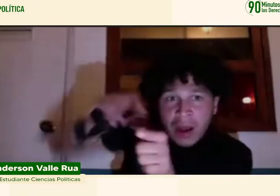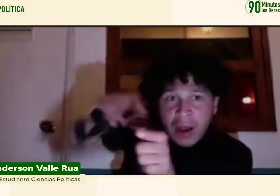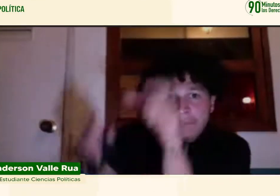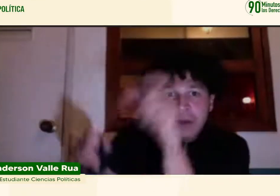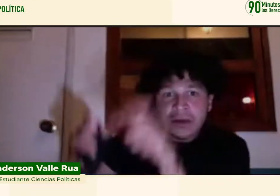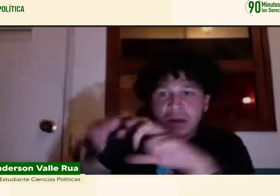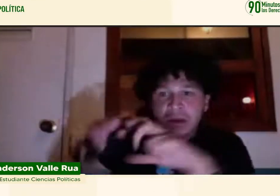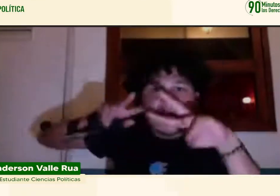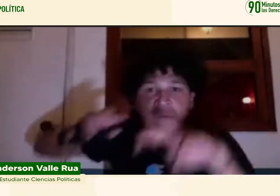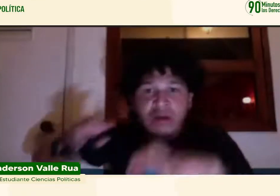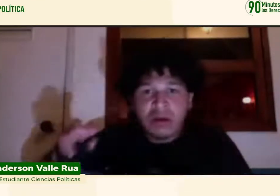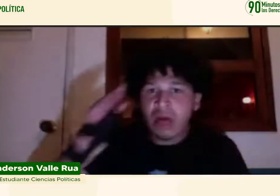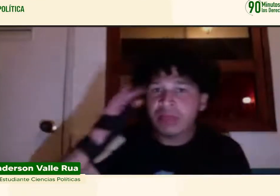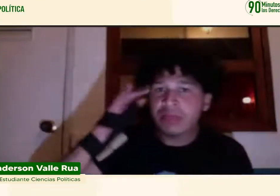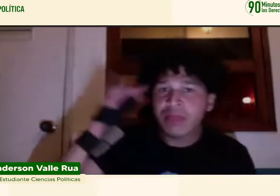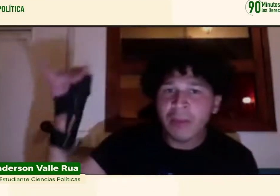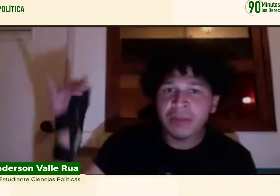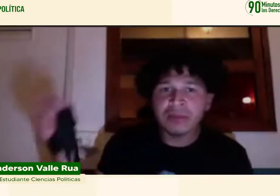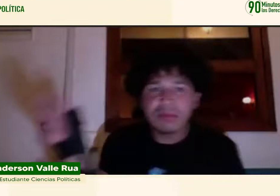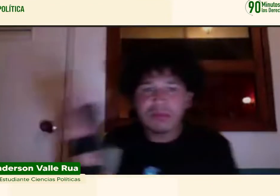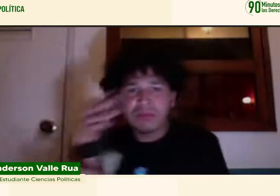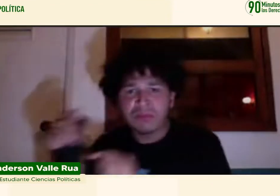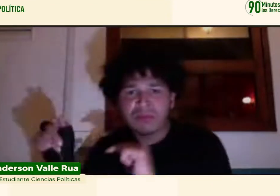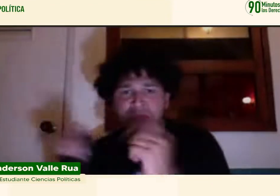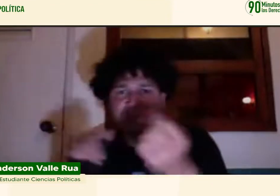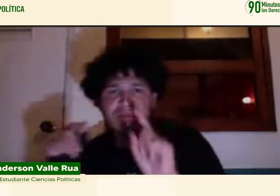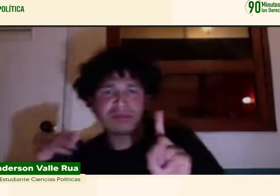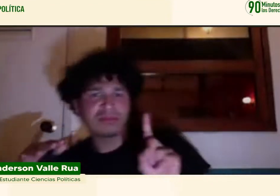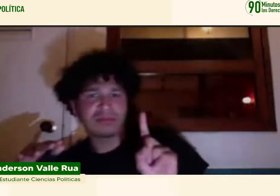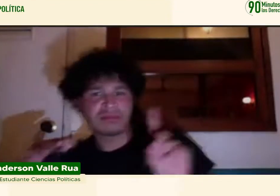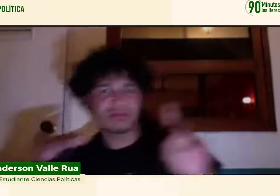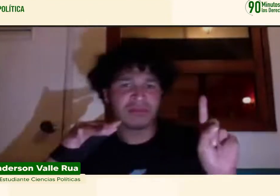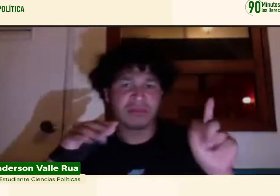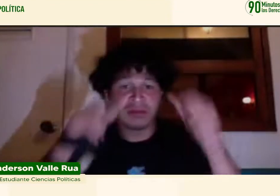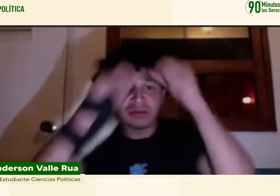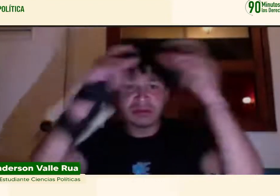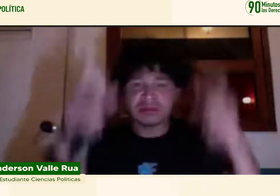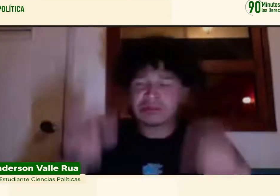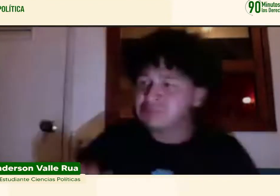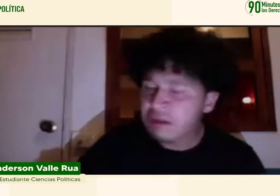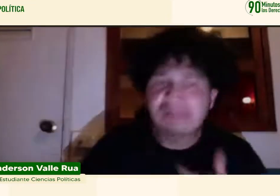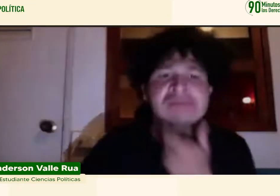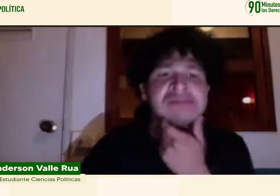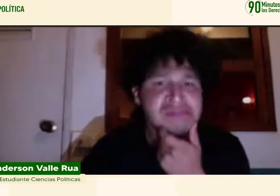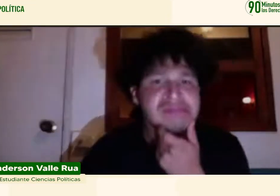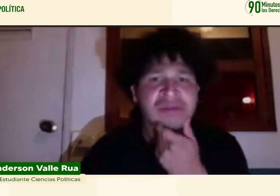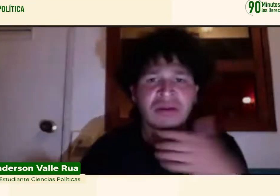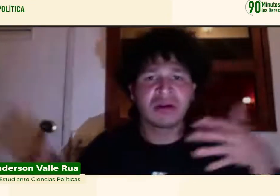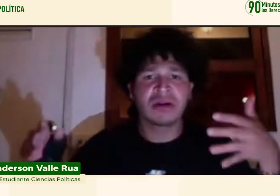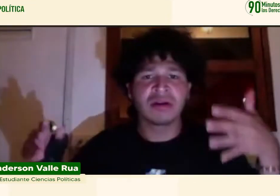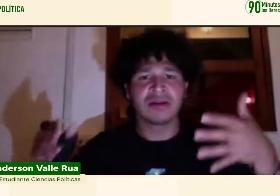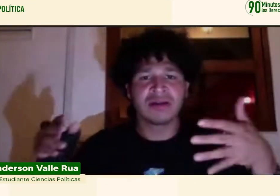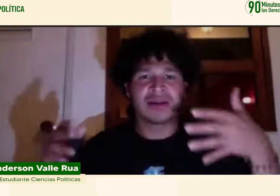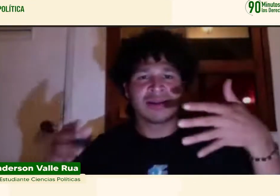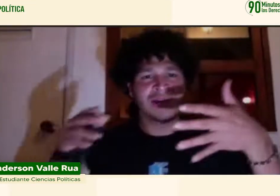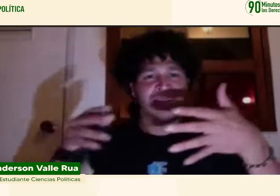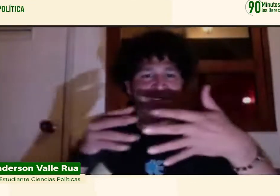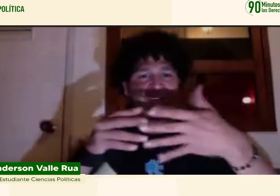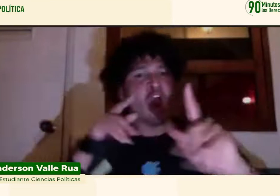ciudadanía y la pregunta y la reflexión es acerca de las organizaciones la incidencia que genera en el estado a partir de las